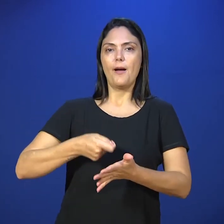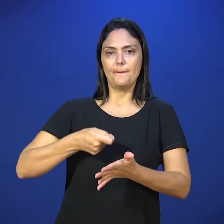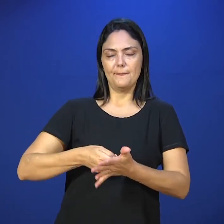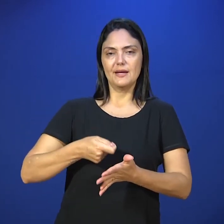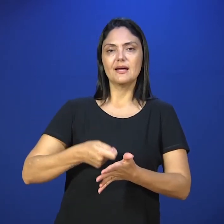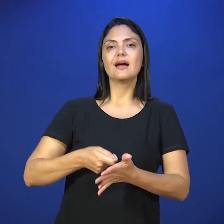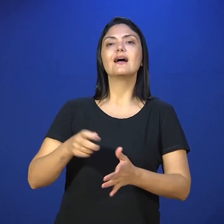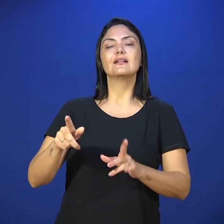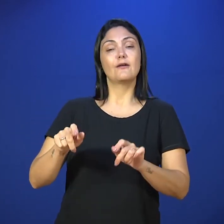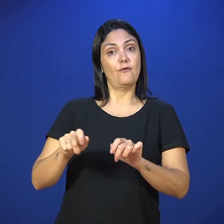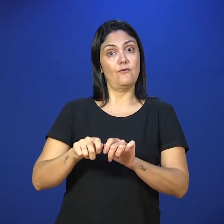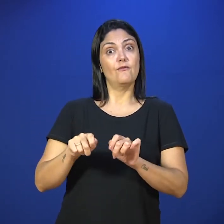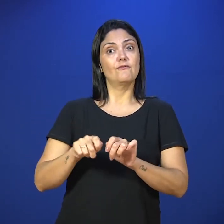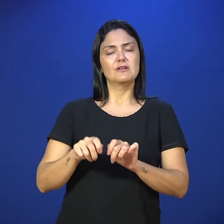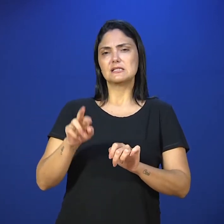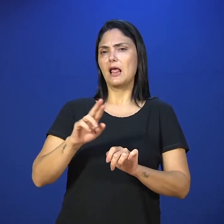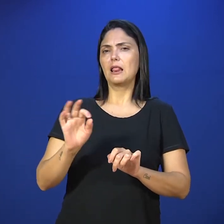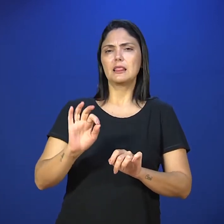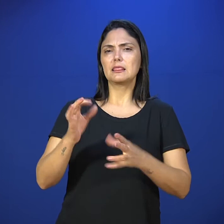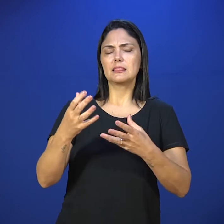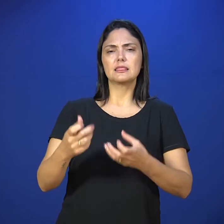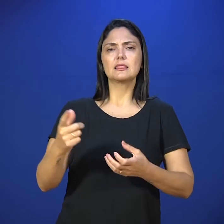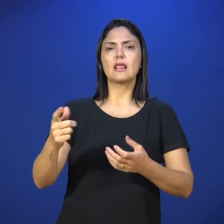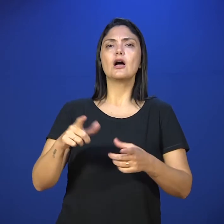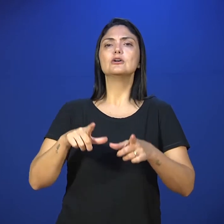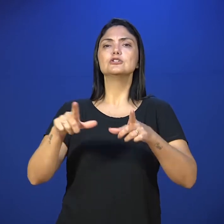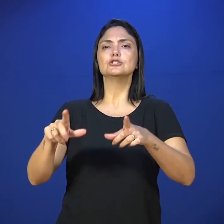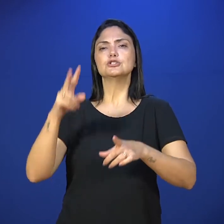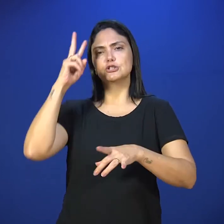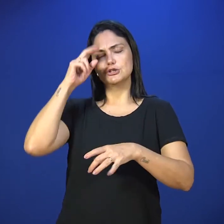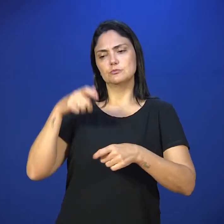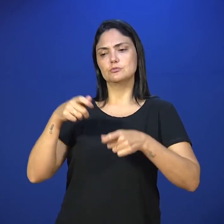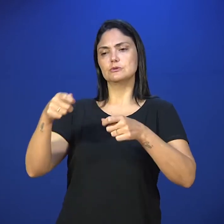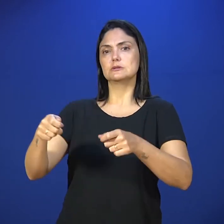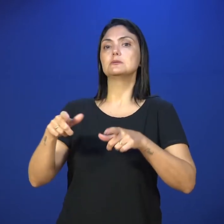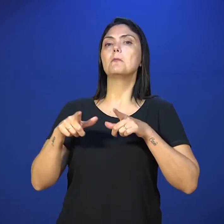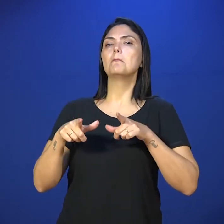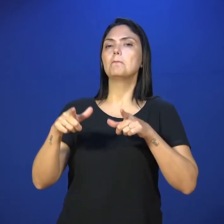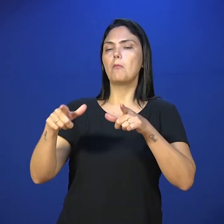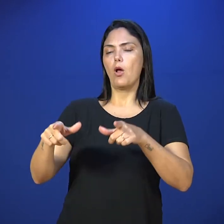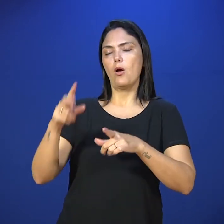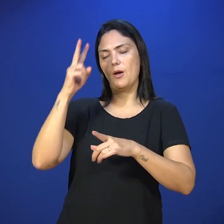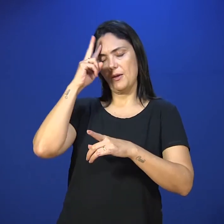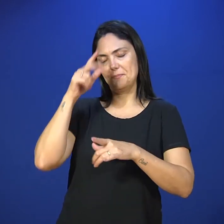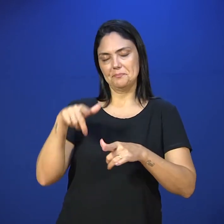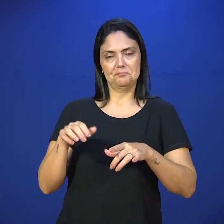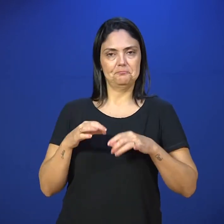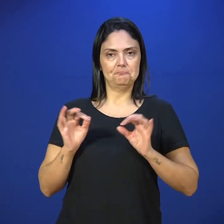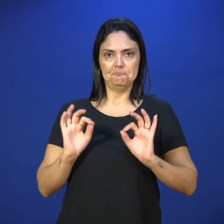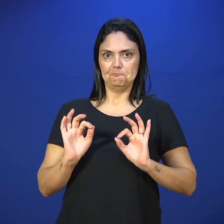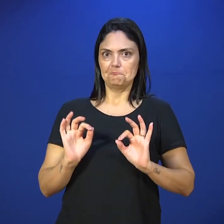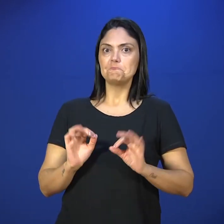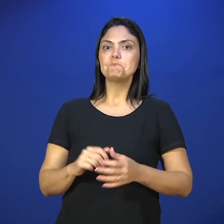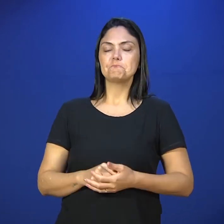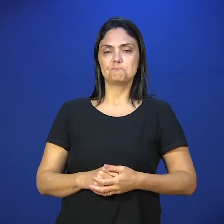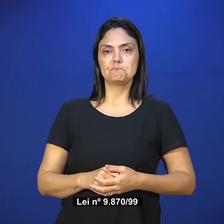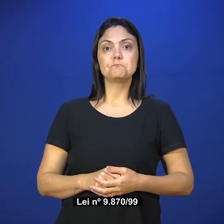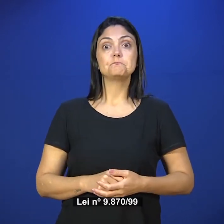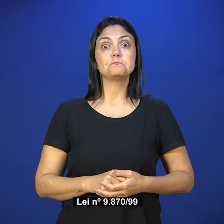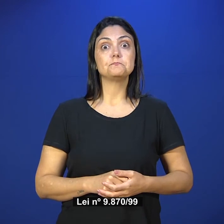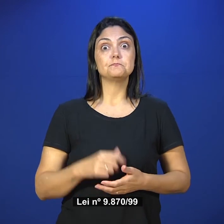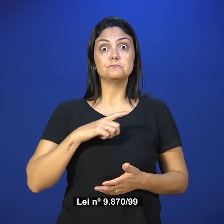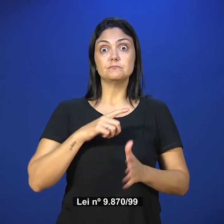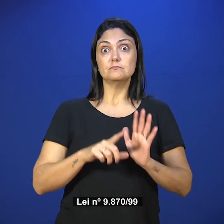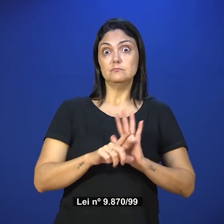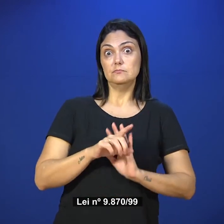penalidades, entre elas o não registro do seu diploma e recebimento do mesmo. 5. Conforme previsto na